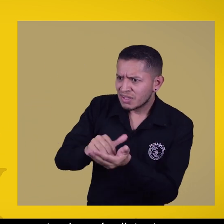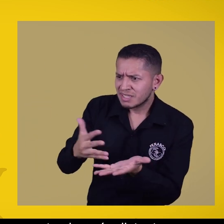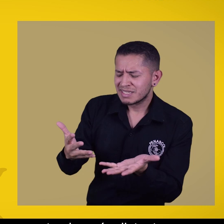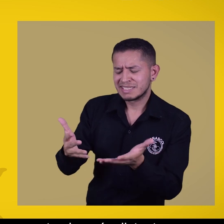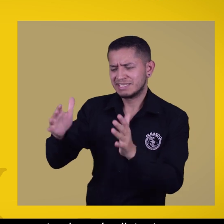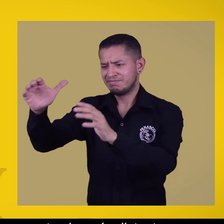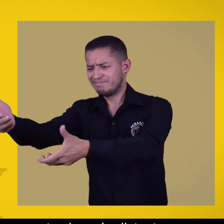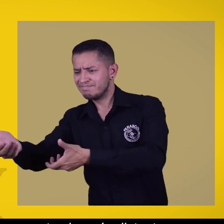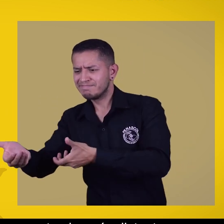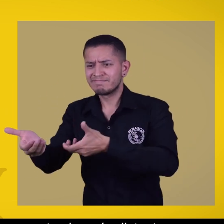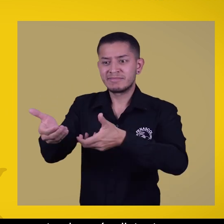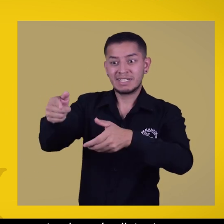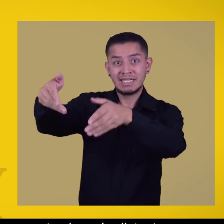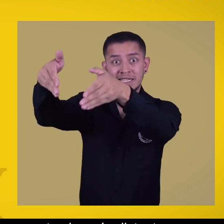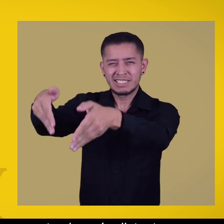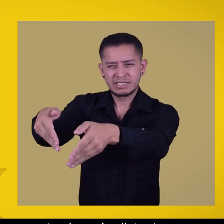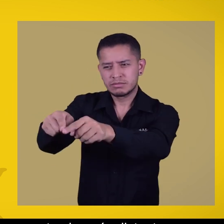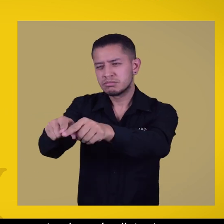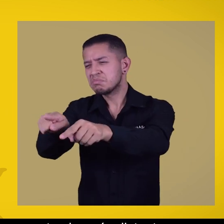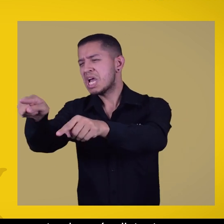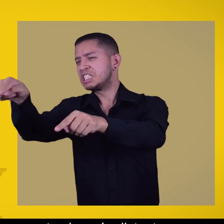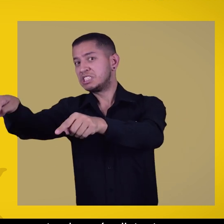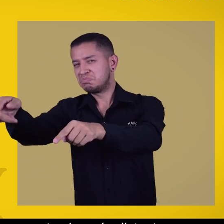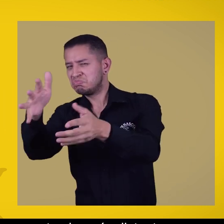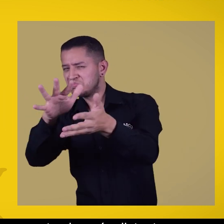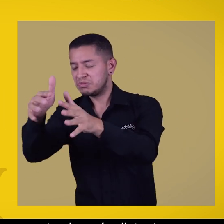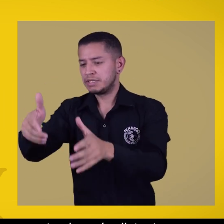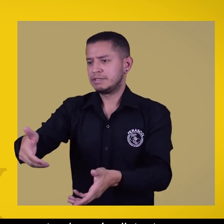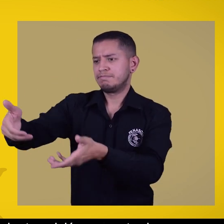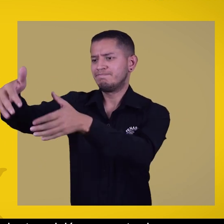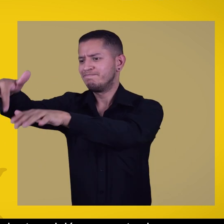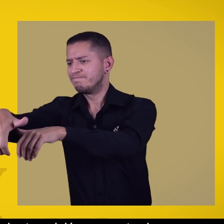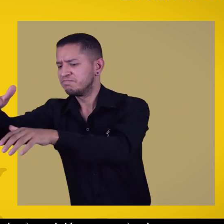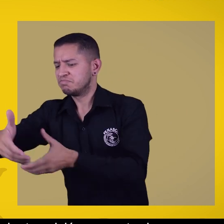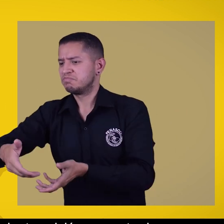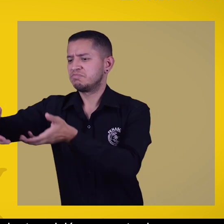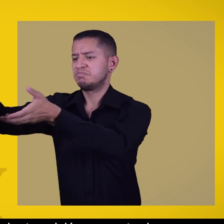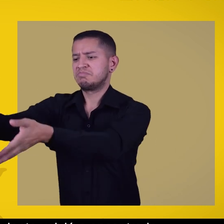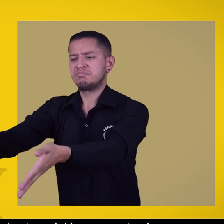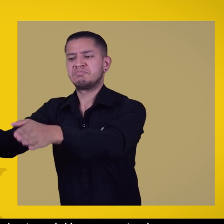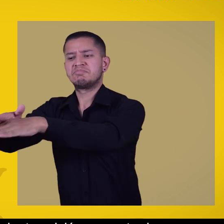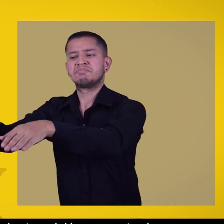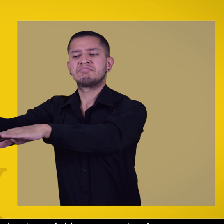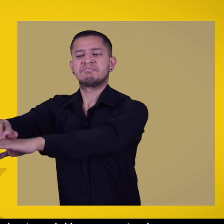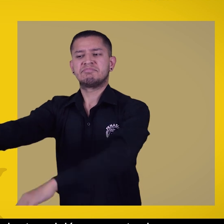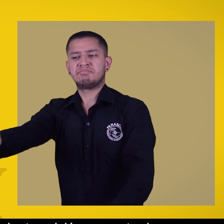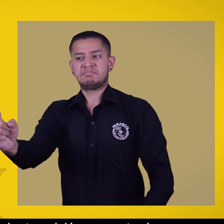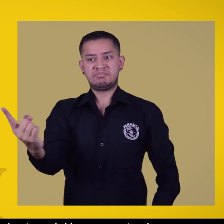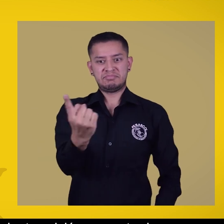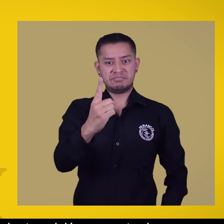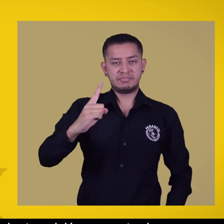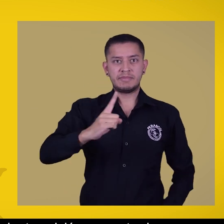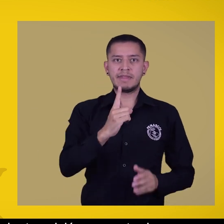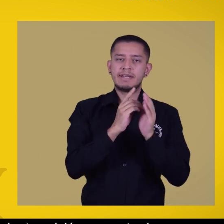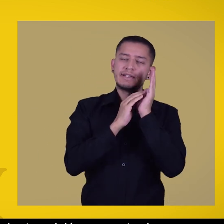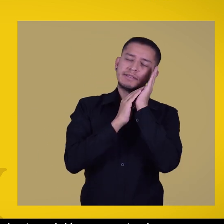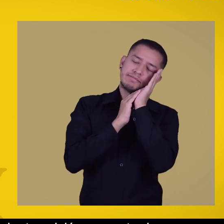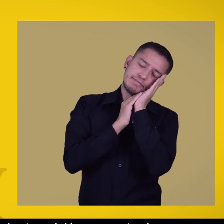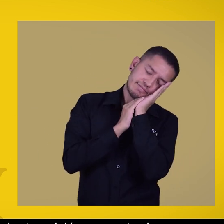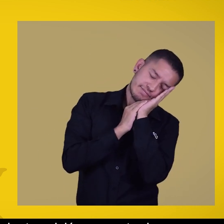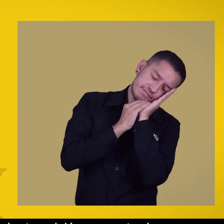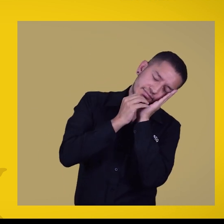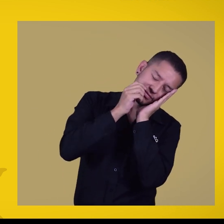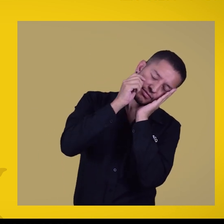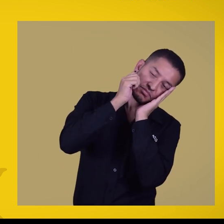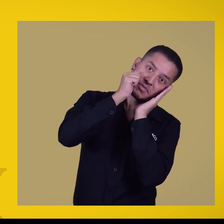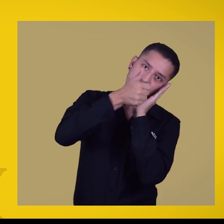sepultó de nuevo, tal vez en una trunda más distante, pero al despertar el día siguiente, volvió a